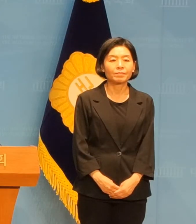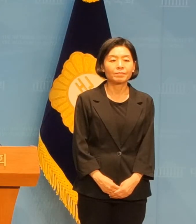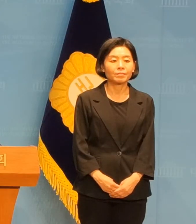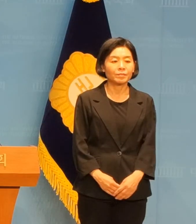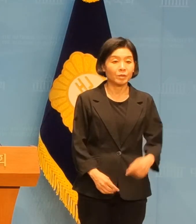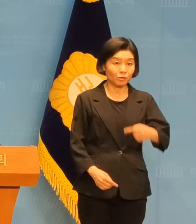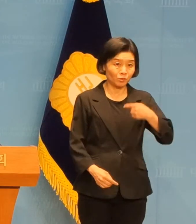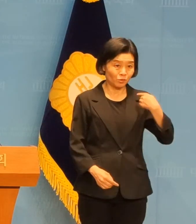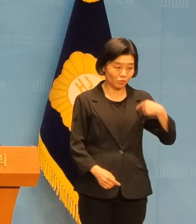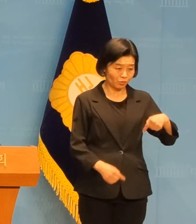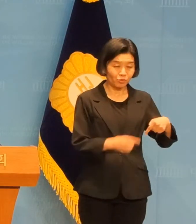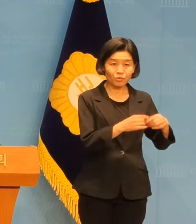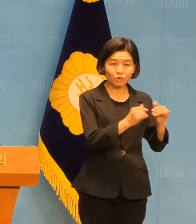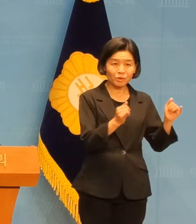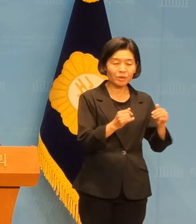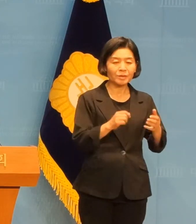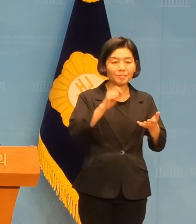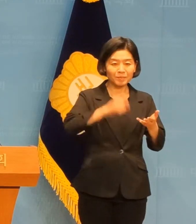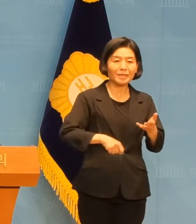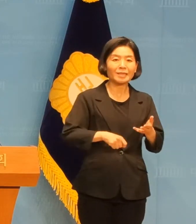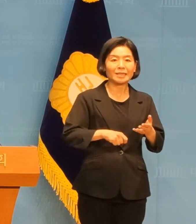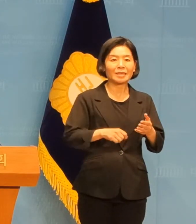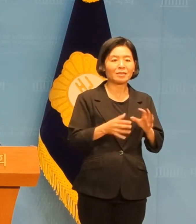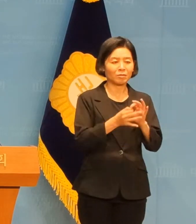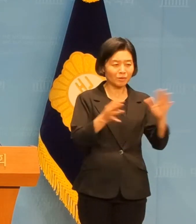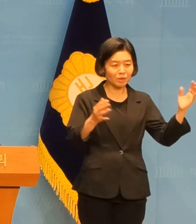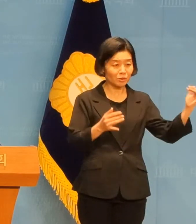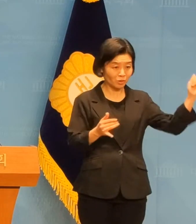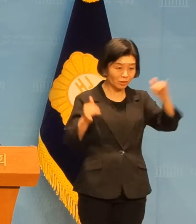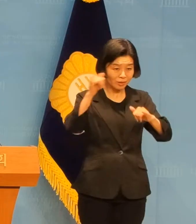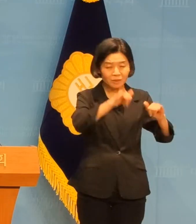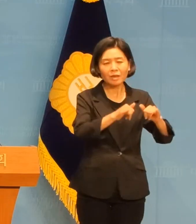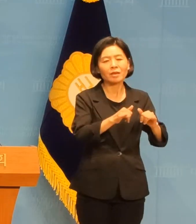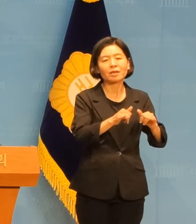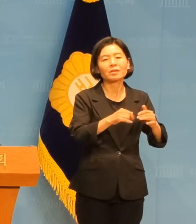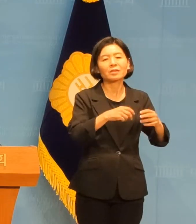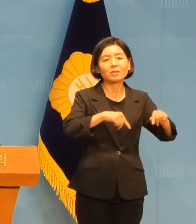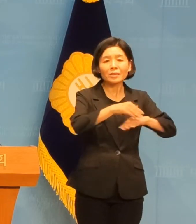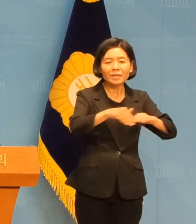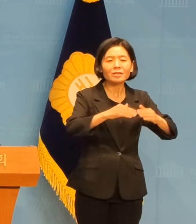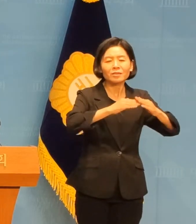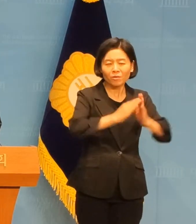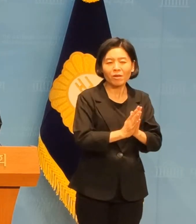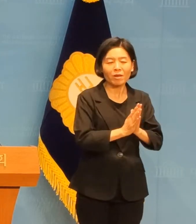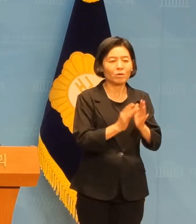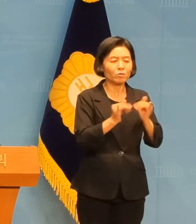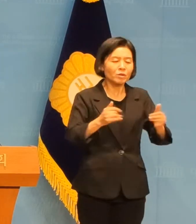중국인 무비자 정책을 즉각 철회하여 국민 불안을 해소해야 합니다.